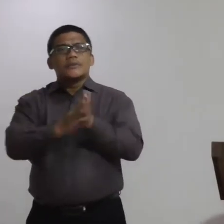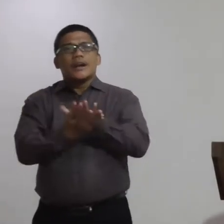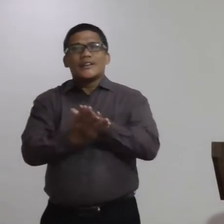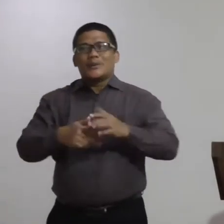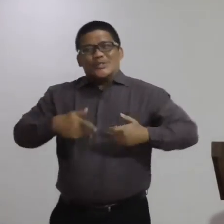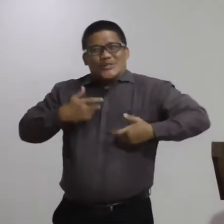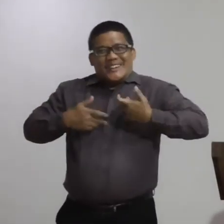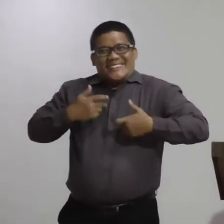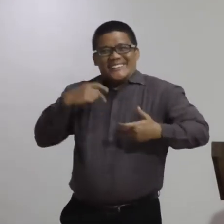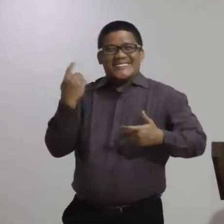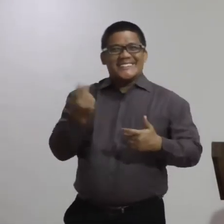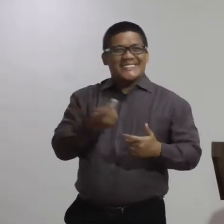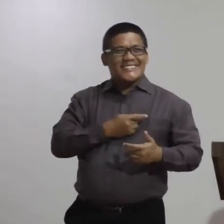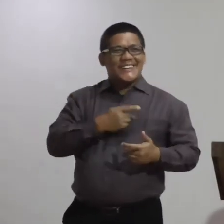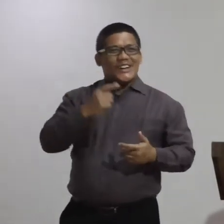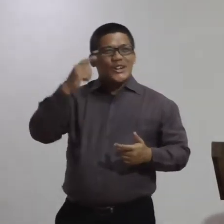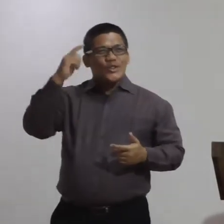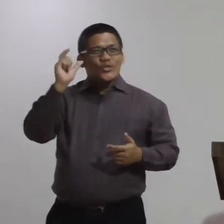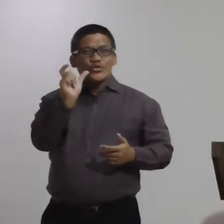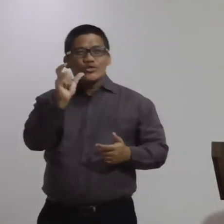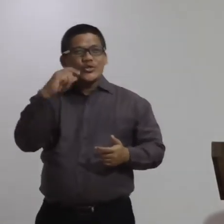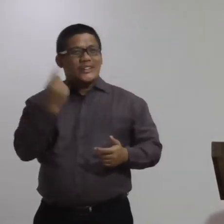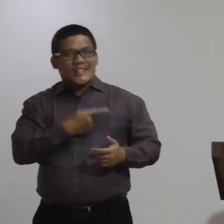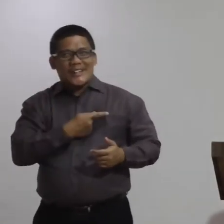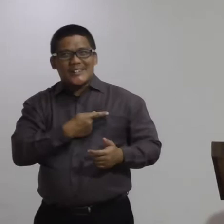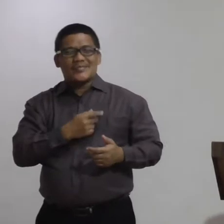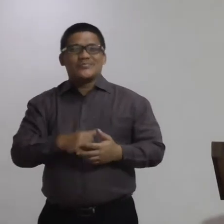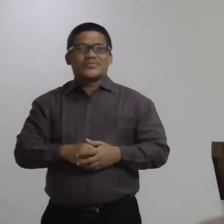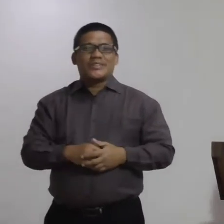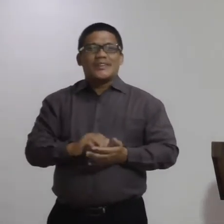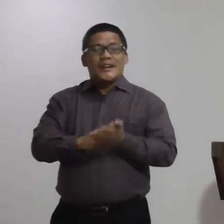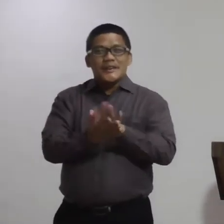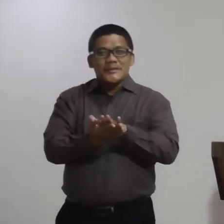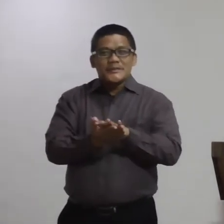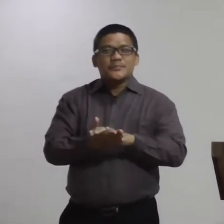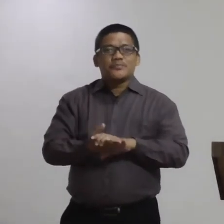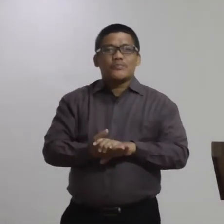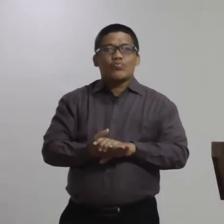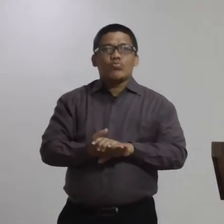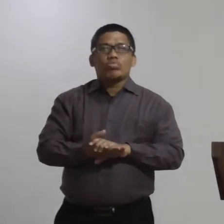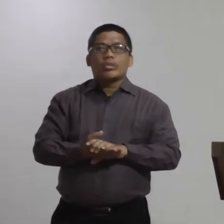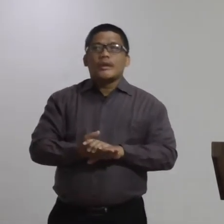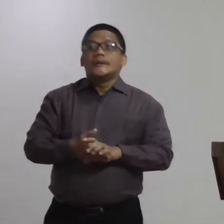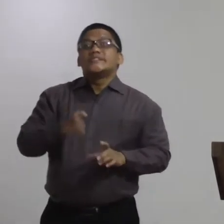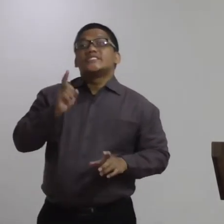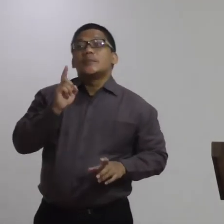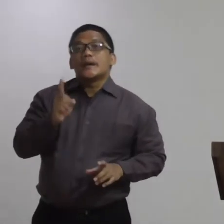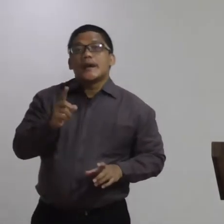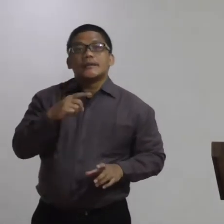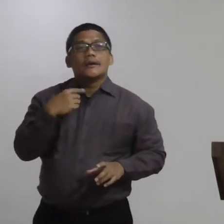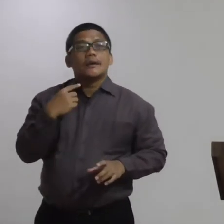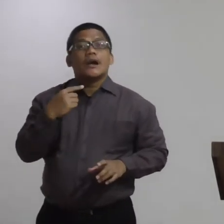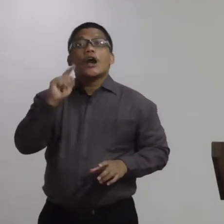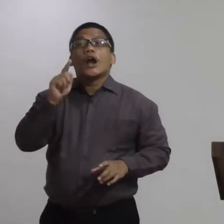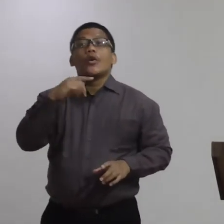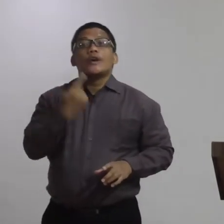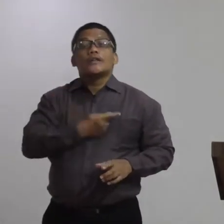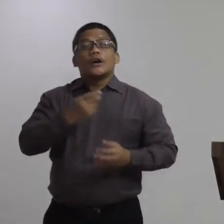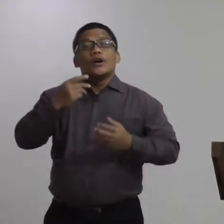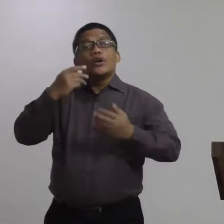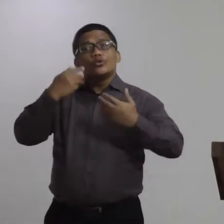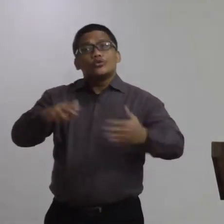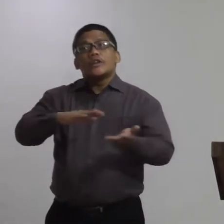sukacita bagi kita semua, Bapak Ibu yang terkasih dalam Tuhan. Ya, jadi sesungguhnya kalau kita telah menjadi